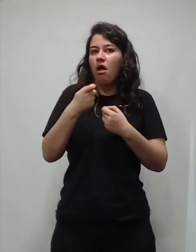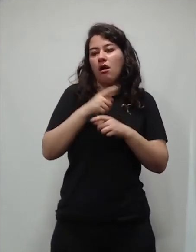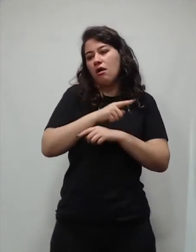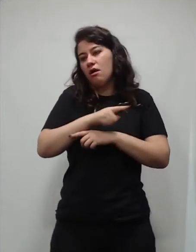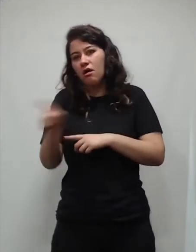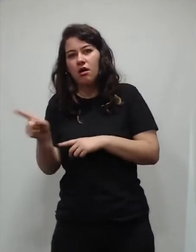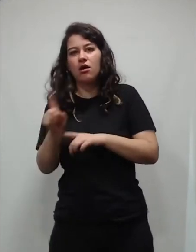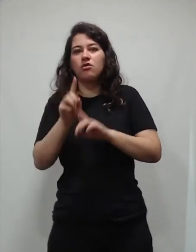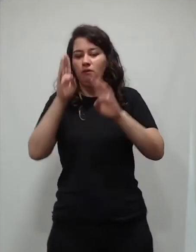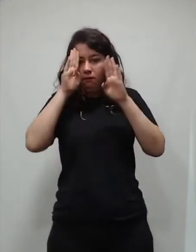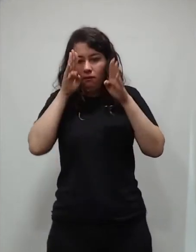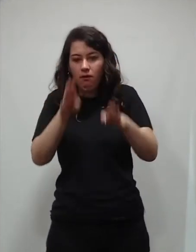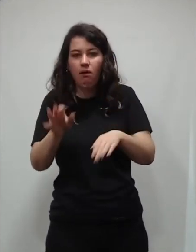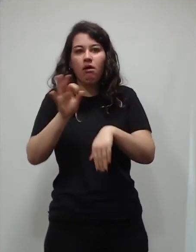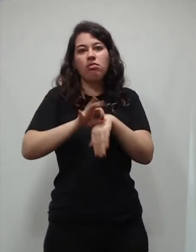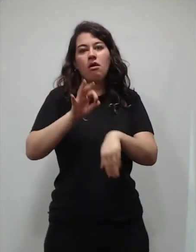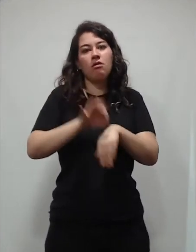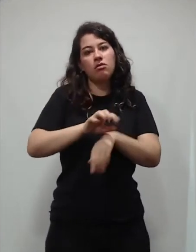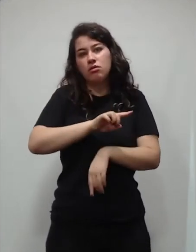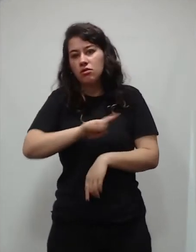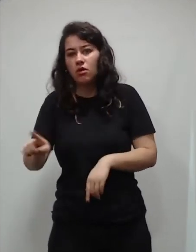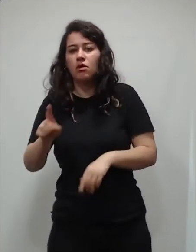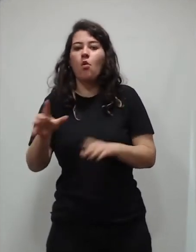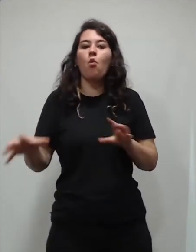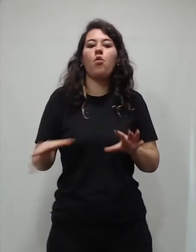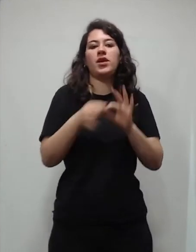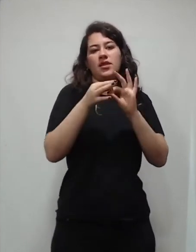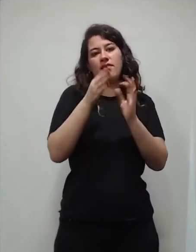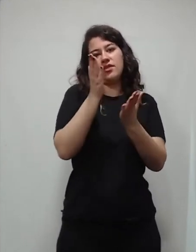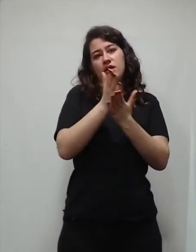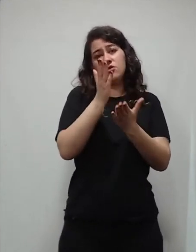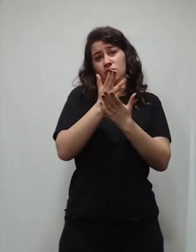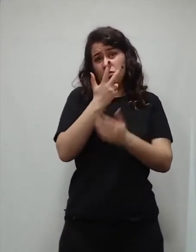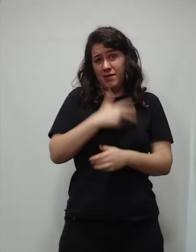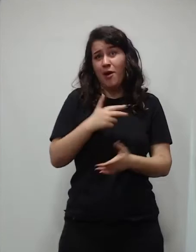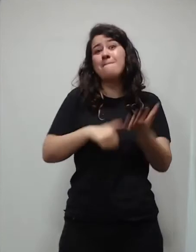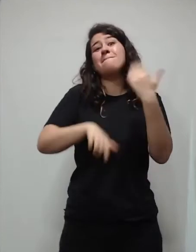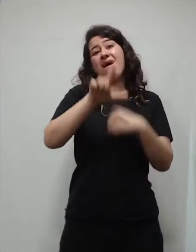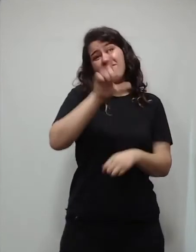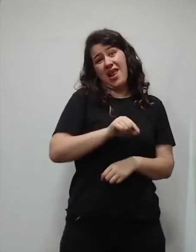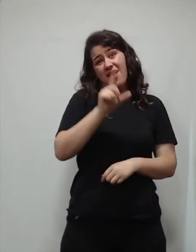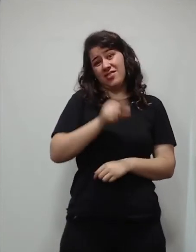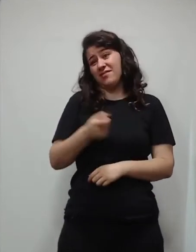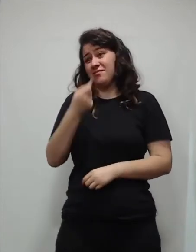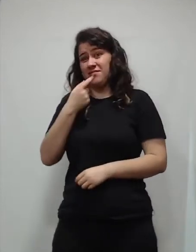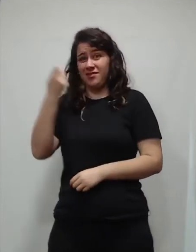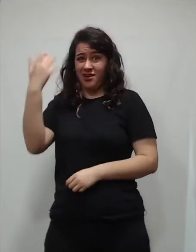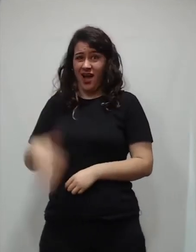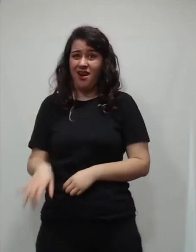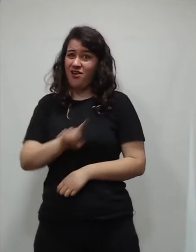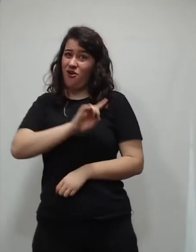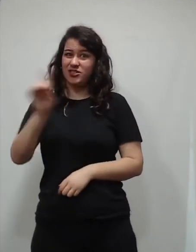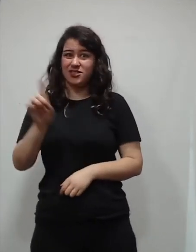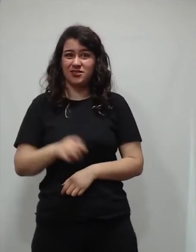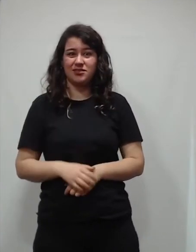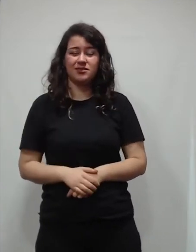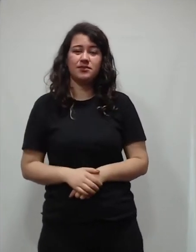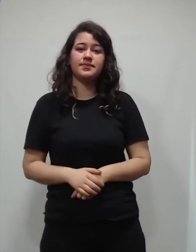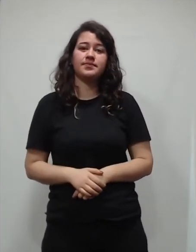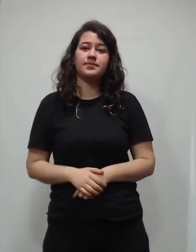no medicalizada y basada en derechos humanos. Y es barata, ¿eh? No es cara. No es cara para